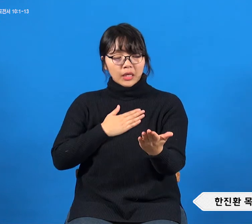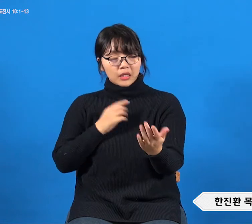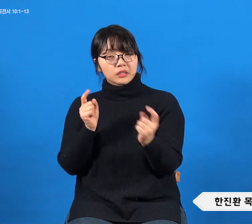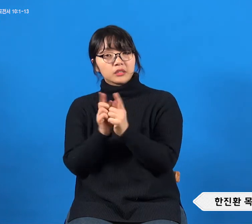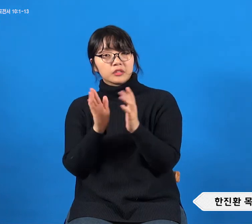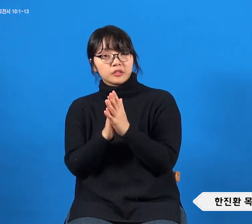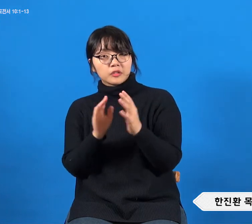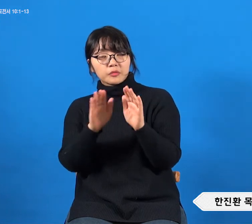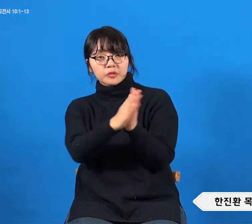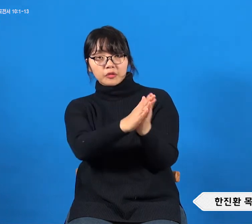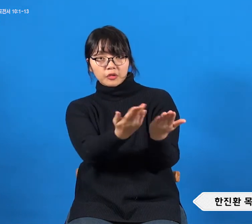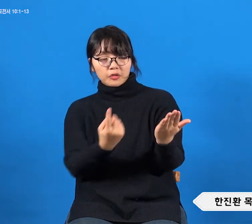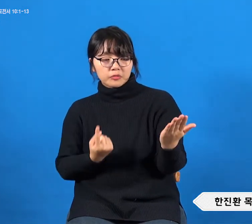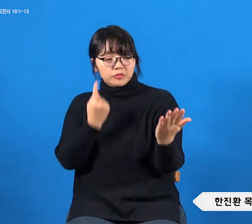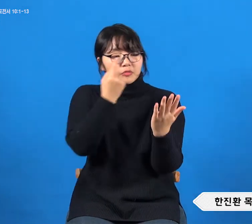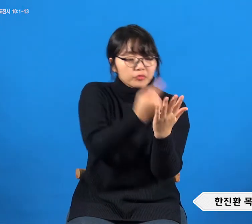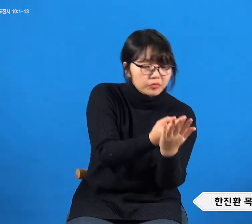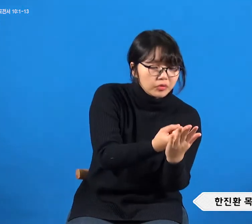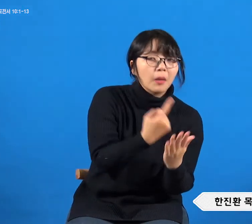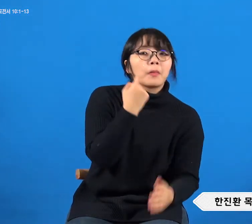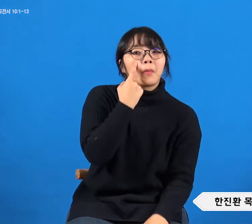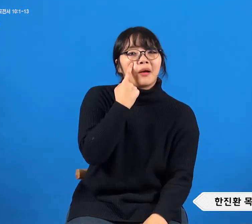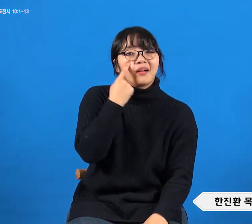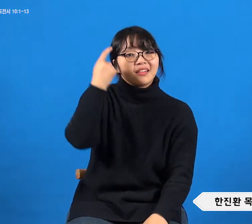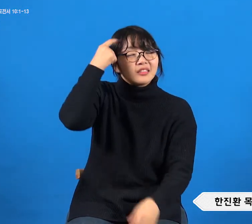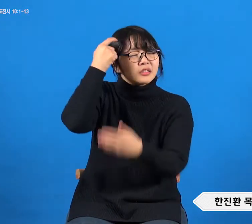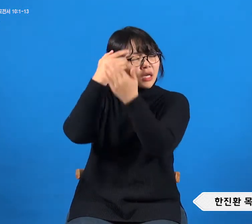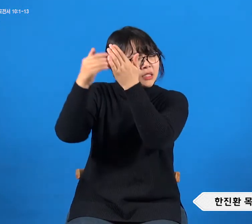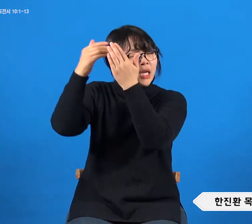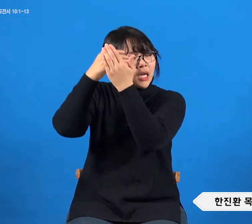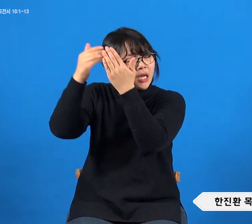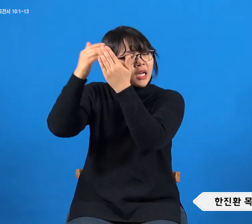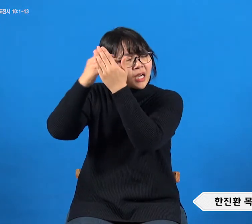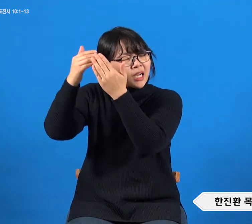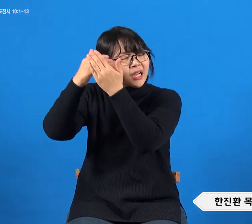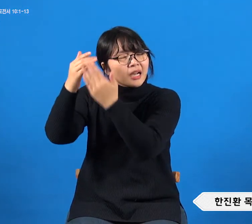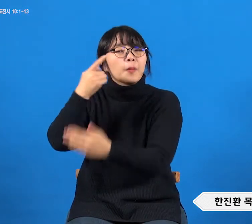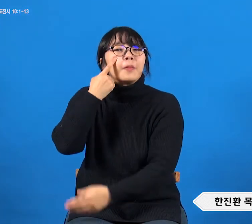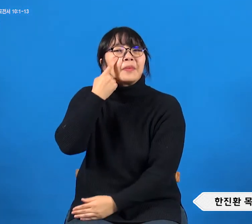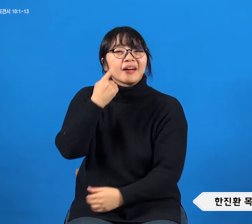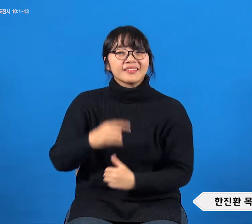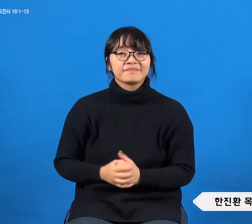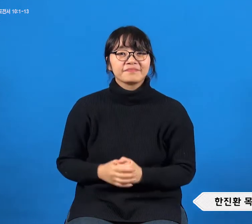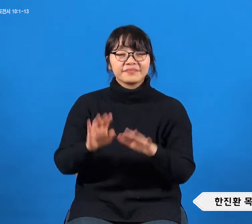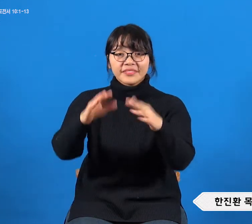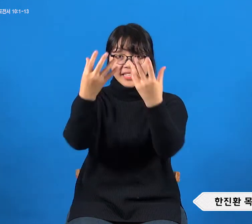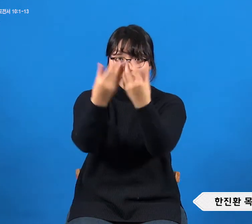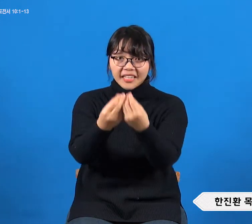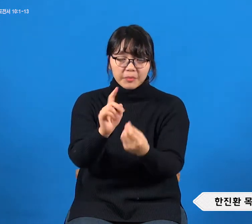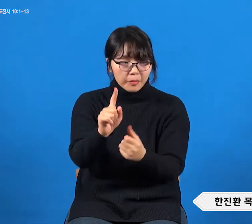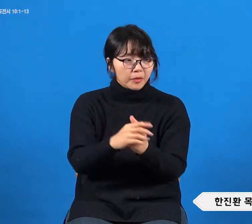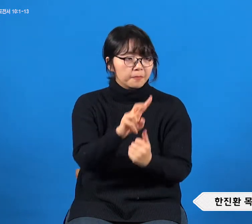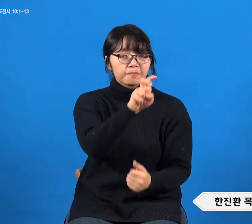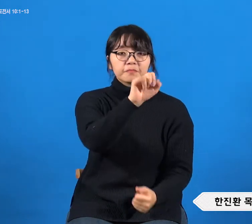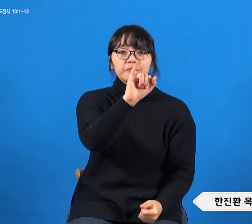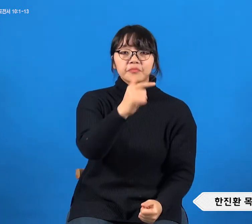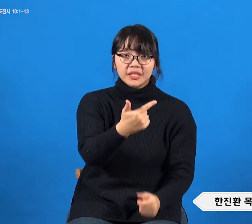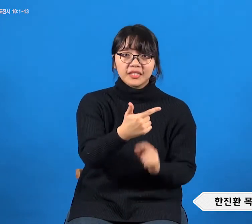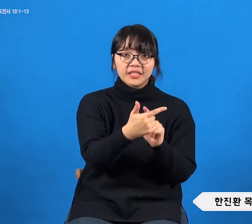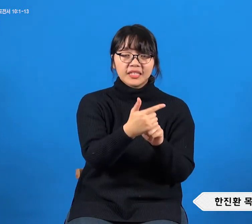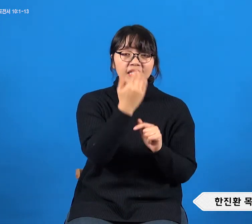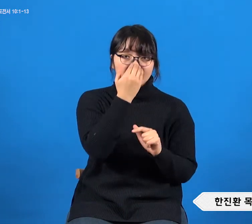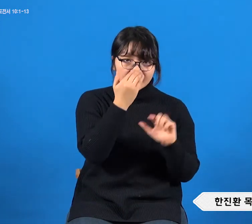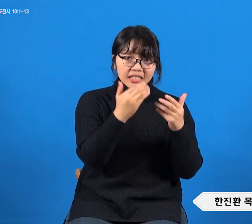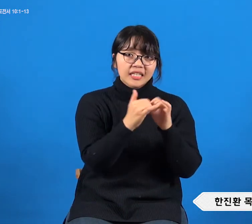성경 이야기 속으로 내 상상력을 발휘해서 한번 들어가 보십시오. 예를 들면 민수기에 보면